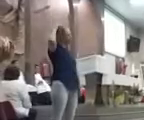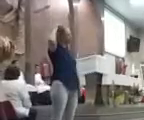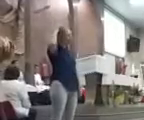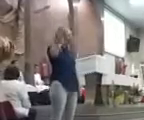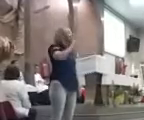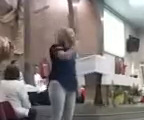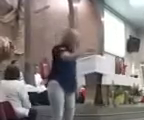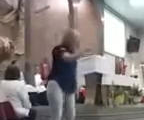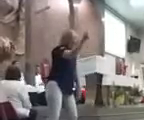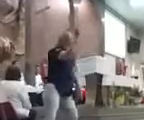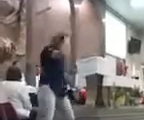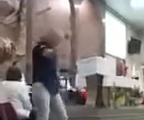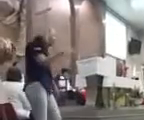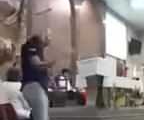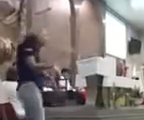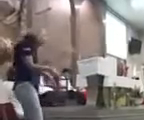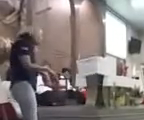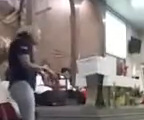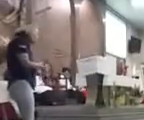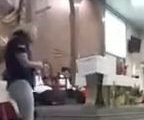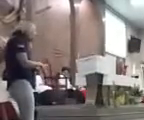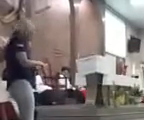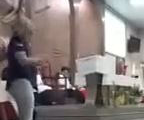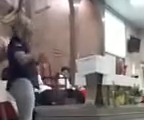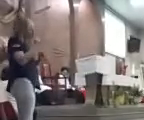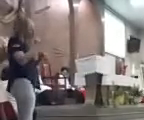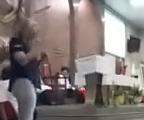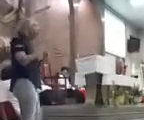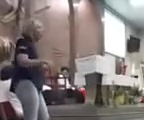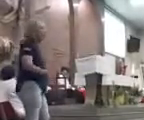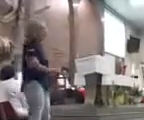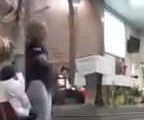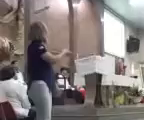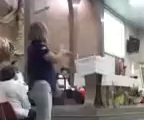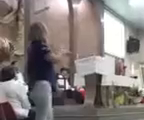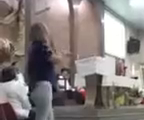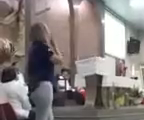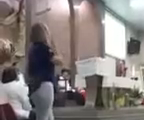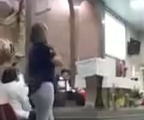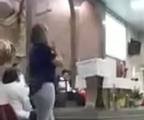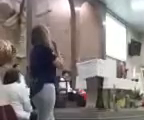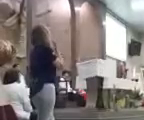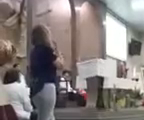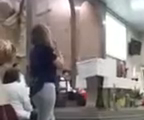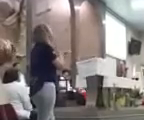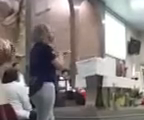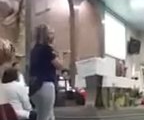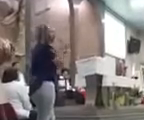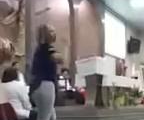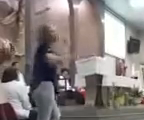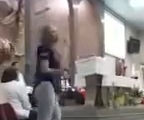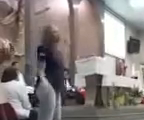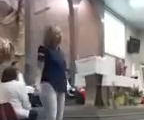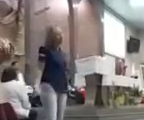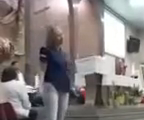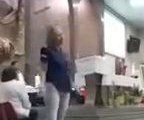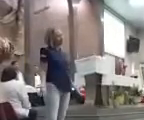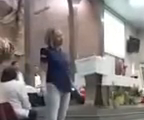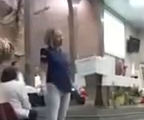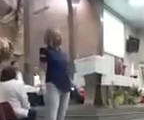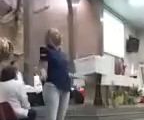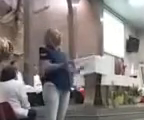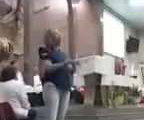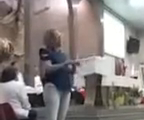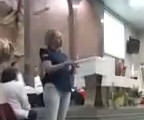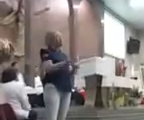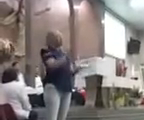fora, para o ranger de dentes, o choro, o sofrimento. Eu não sou maluco. Mas aqui também é